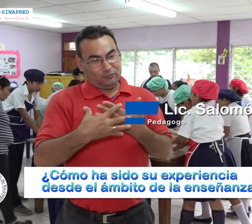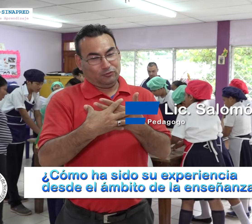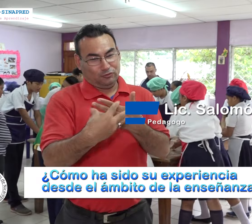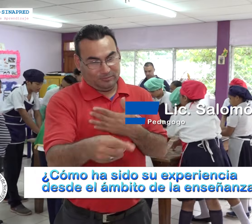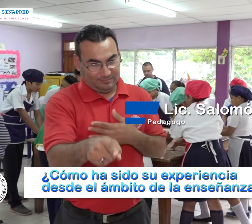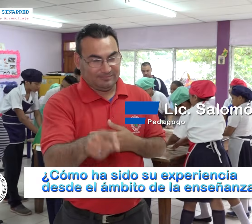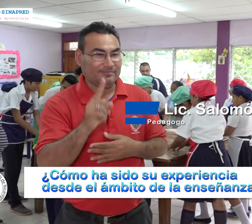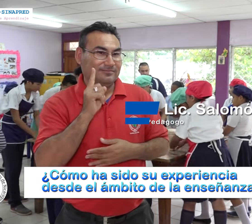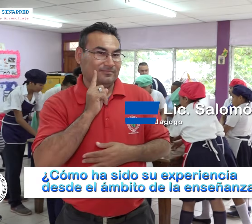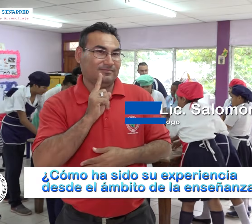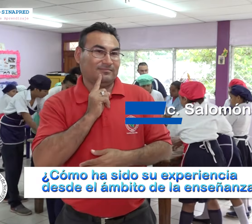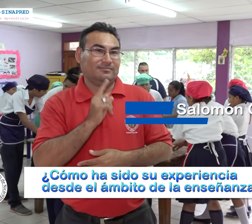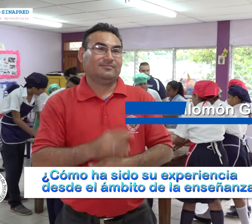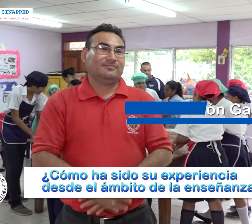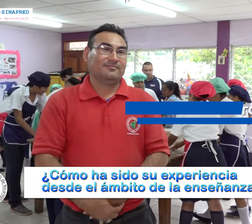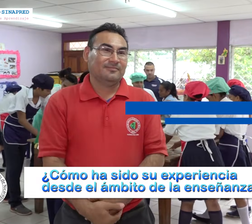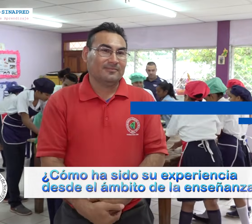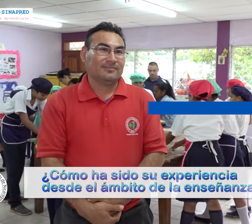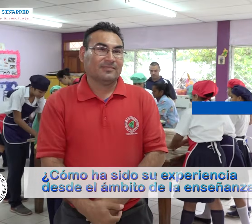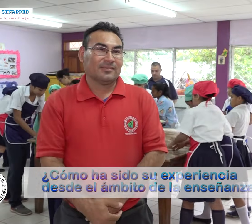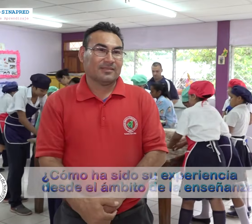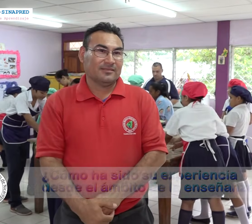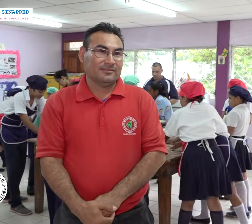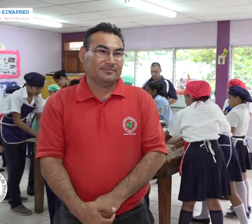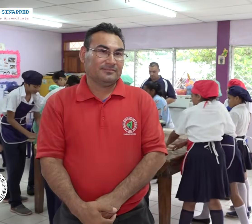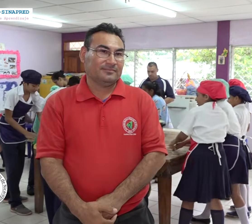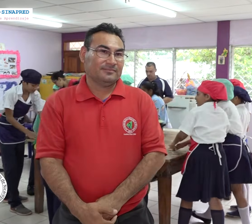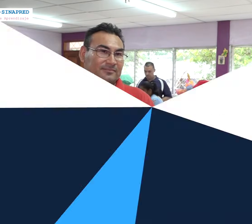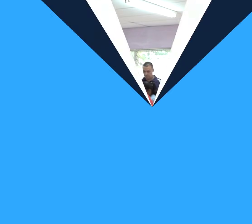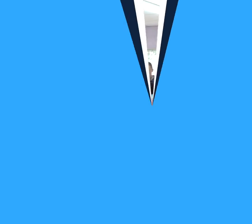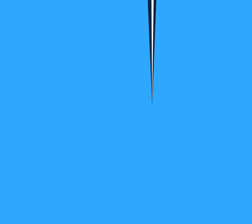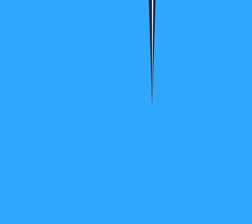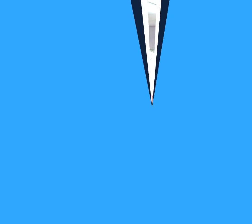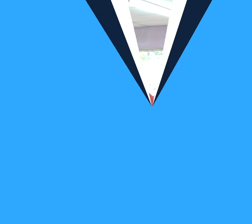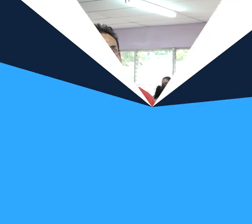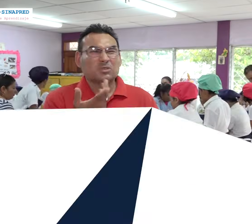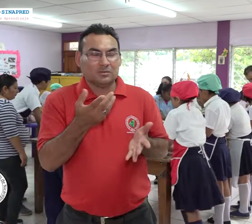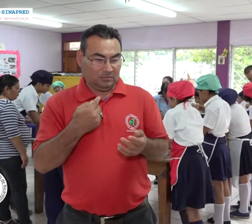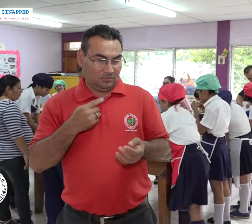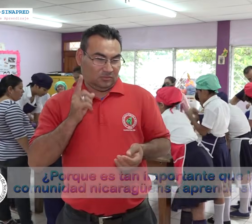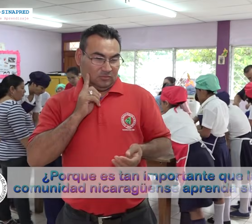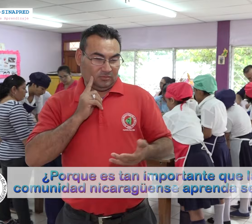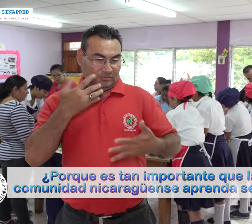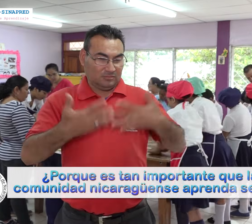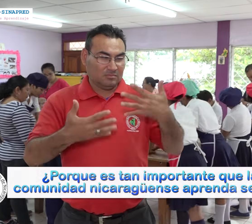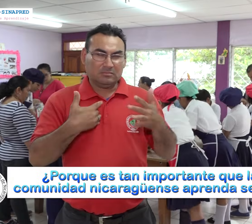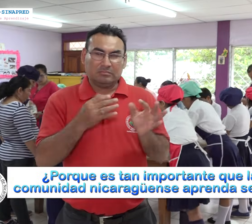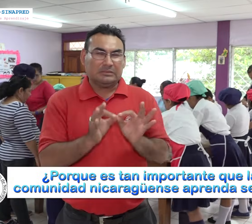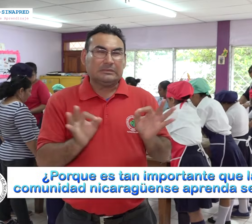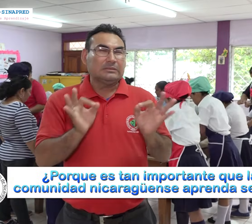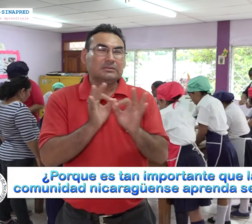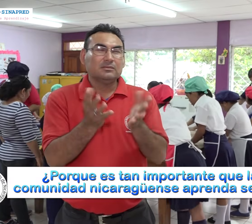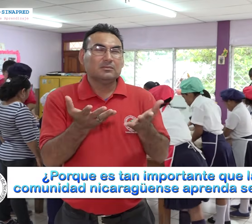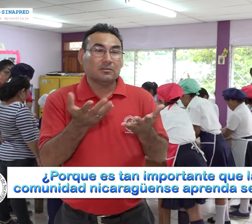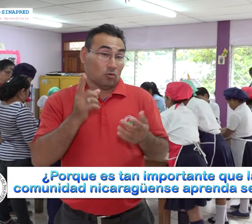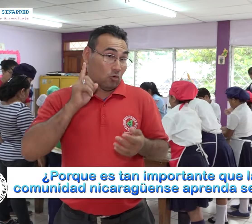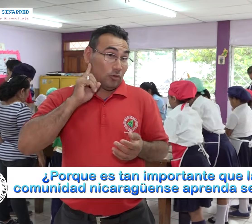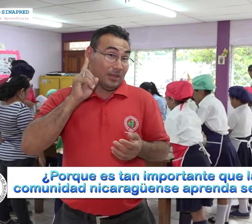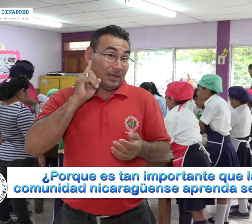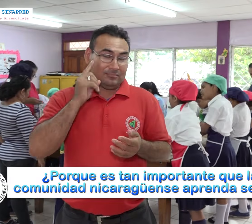yo pasé. Por eso es que yo soy un modelo sordo para los muchachos. Es importante porque, mira, las personas